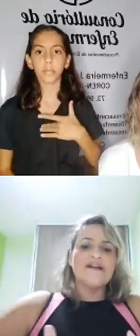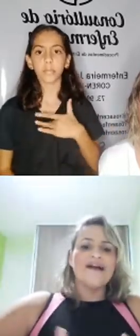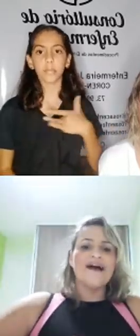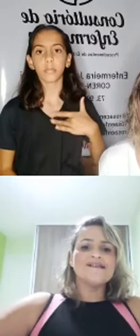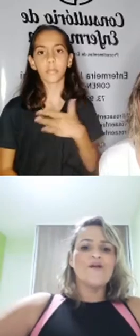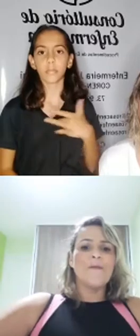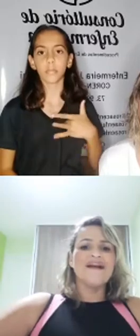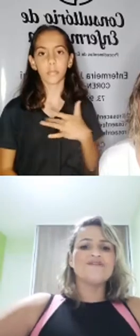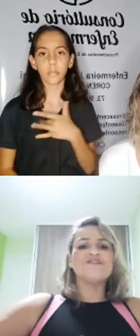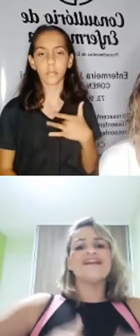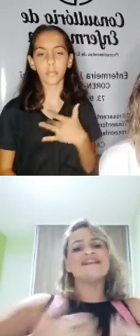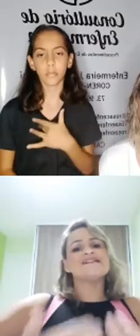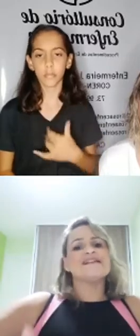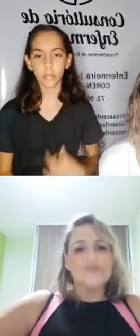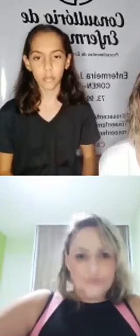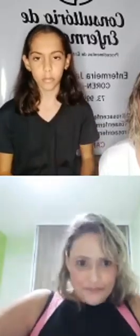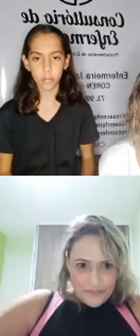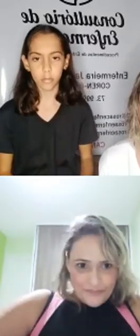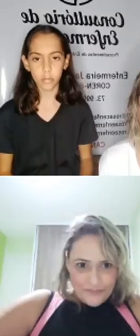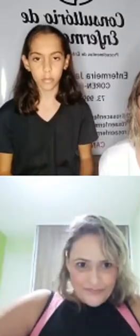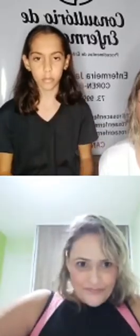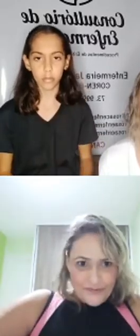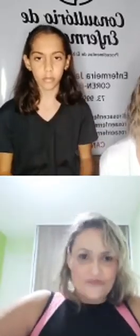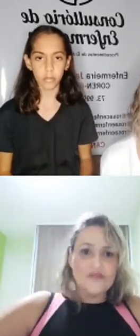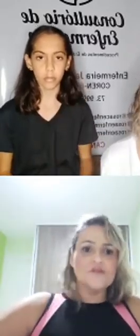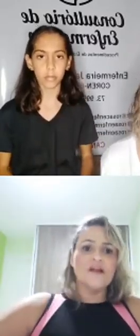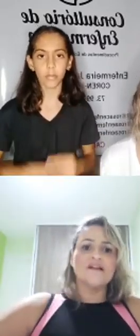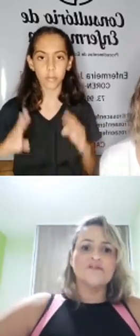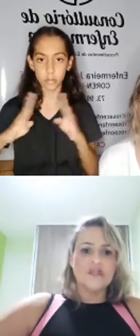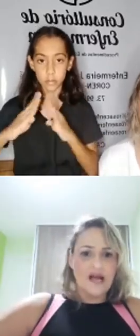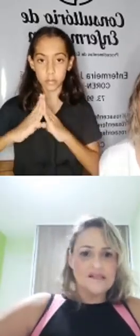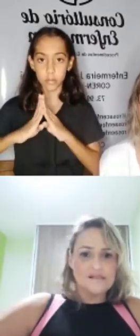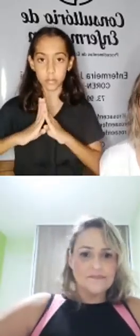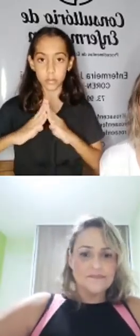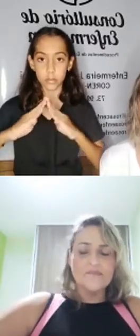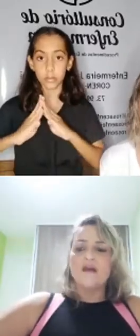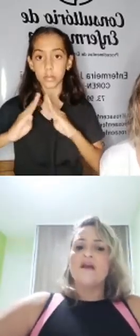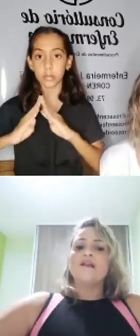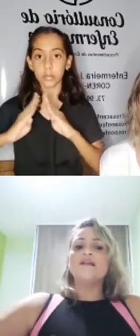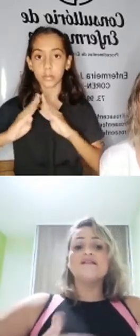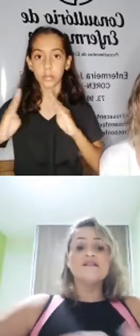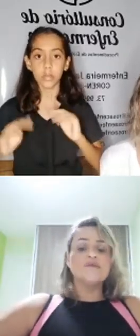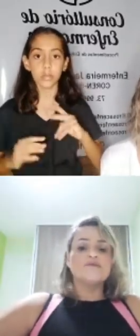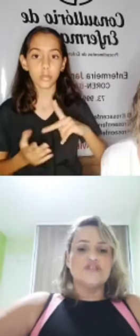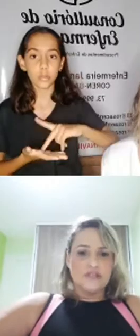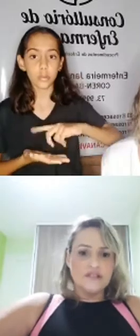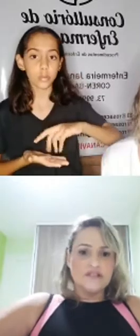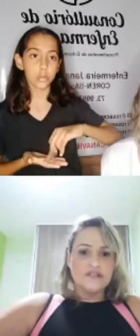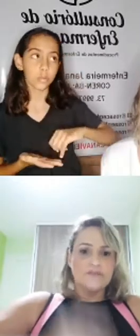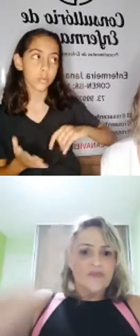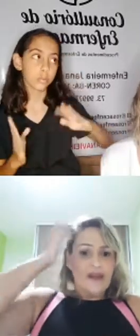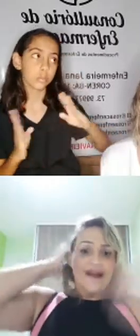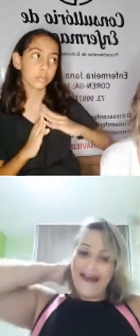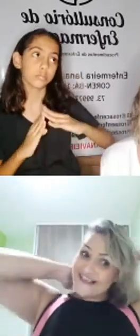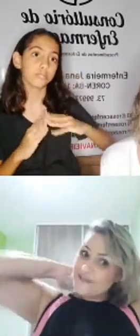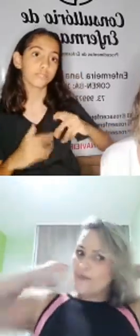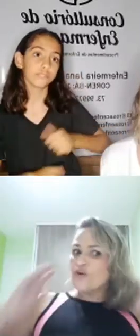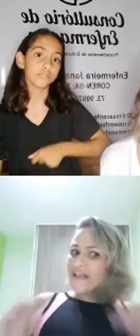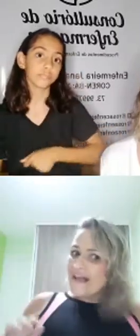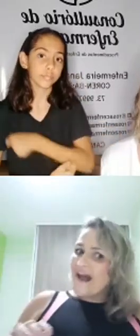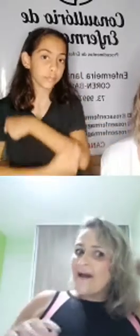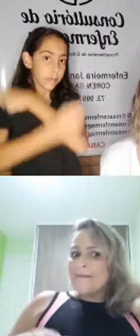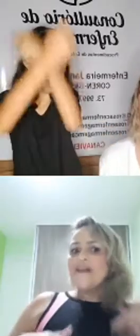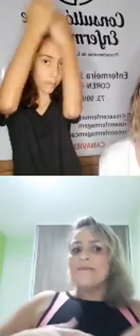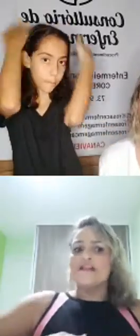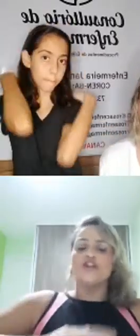entrar em casa com medo de estar trazendo o vírus para dentro de casa. Tem sido angustiante